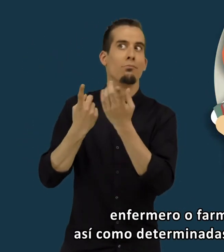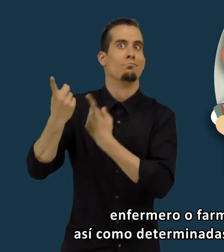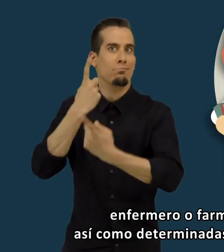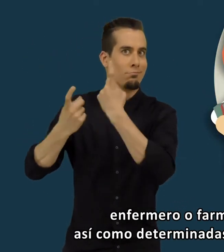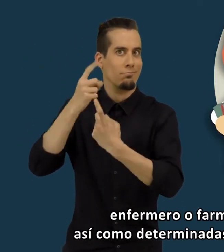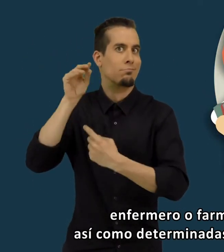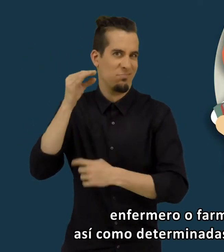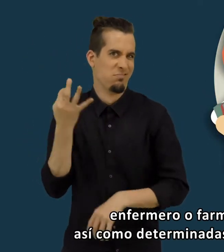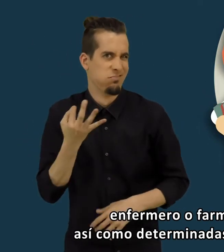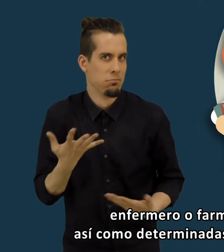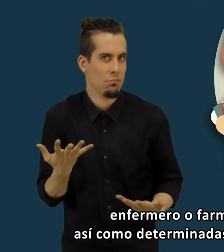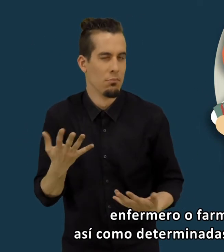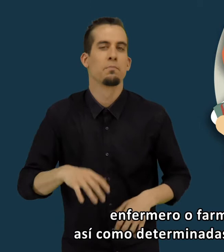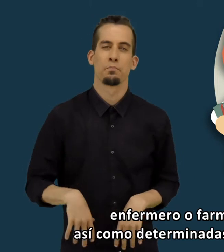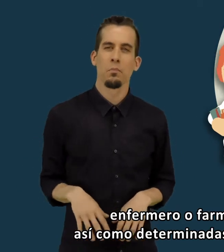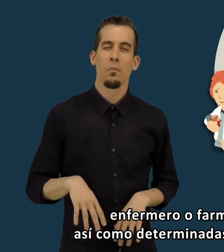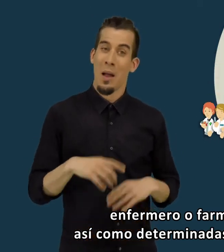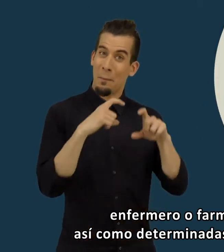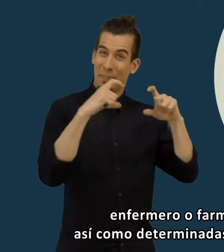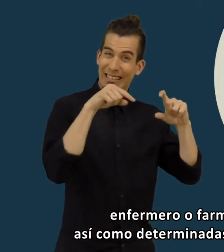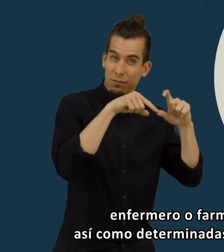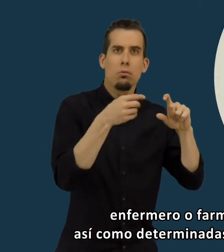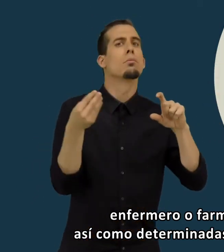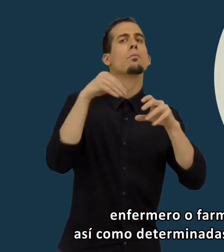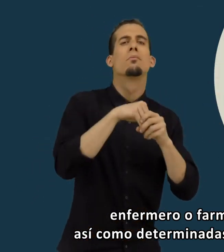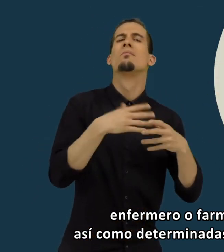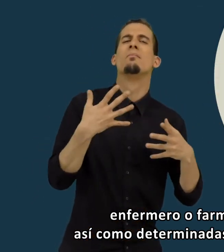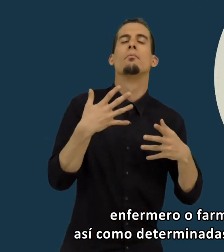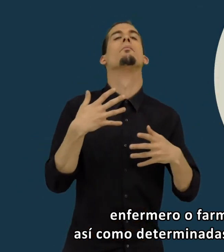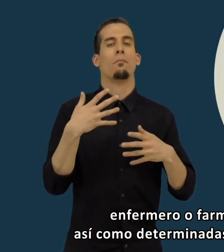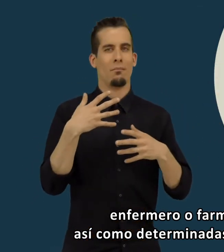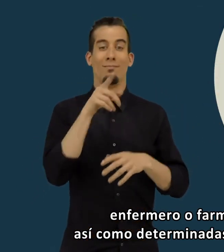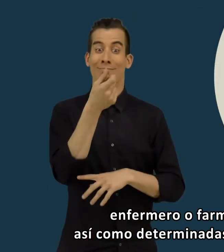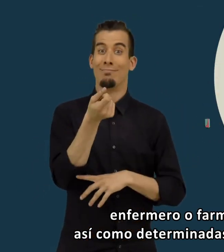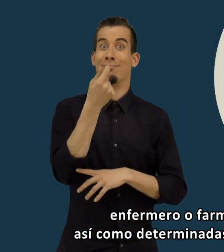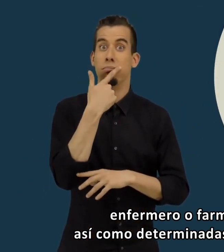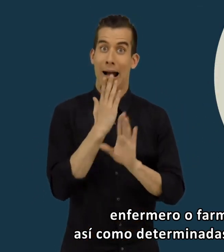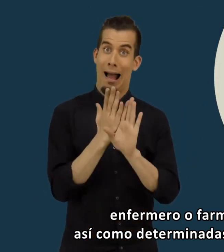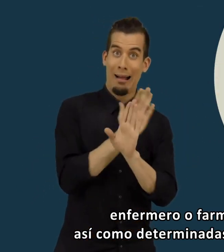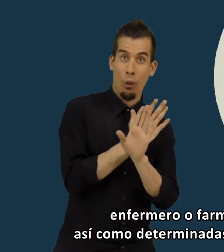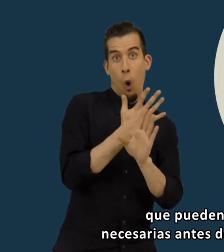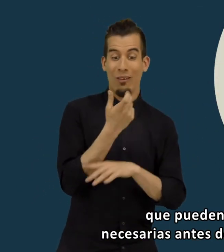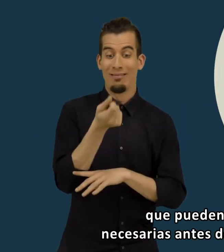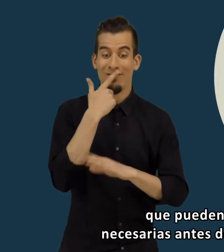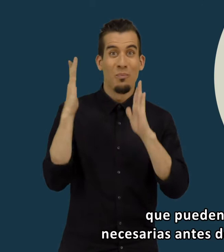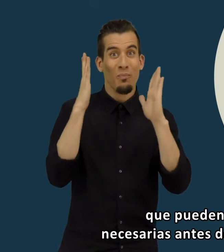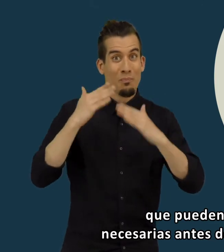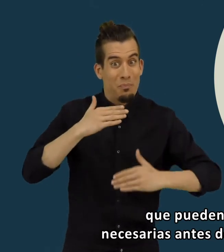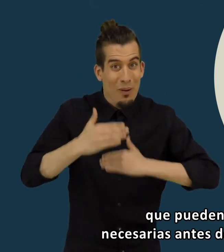farmacéutico, así como determinadas precauciones que pueden ser necesarias antes de empezar a utilizar el